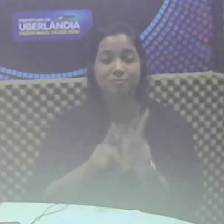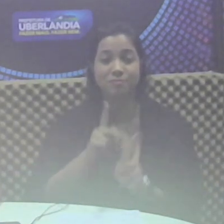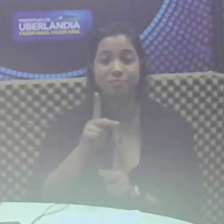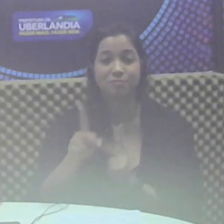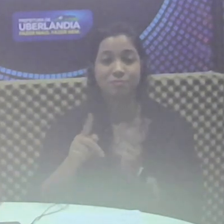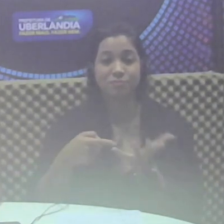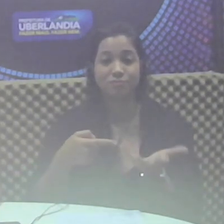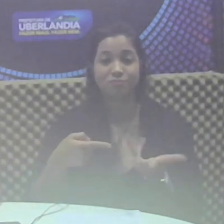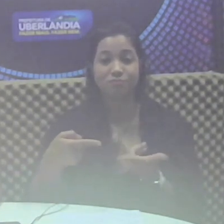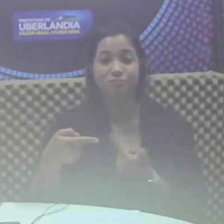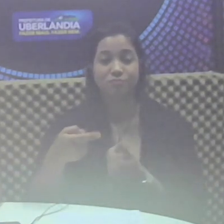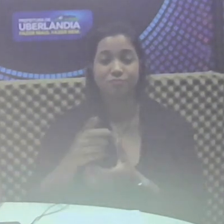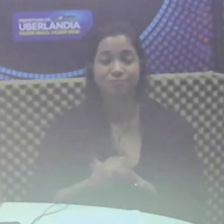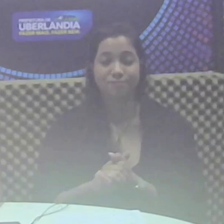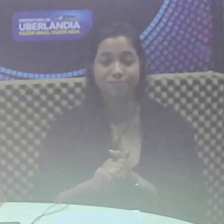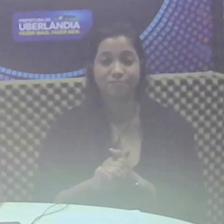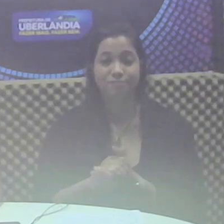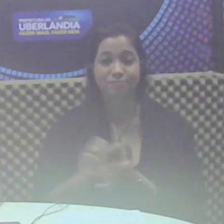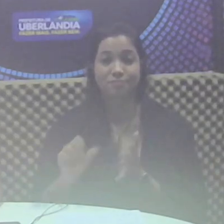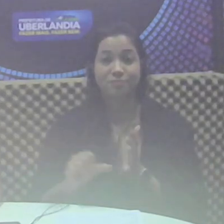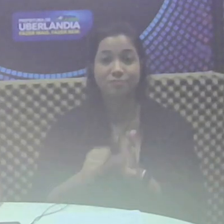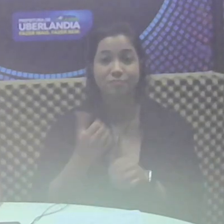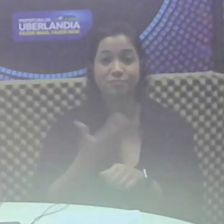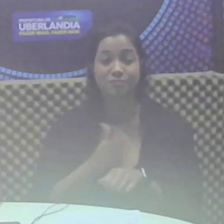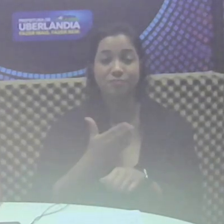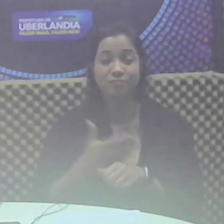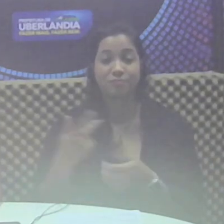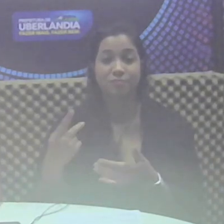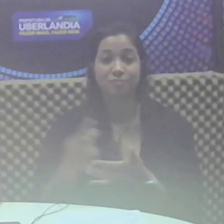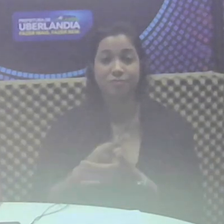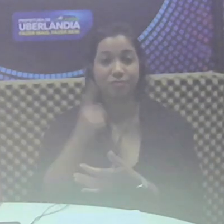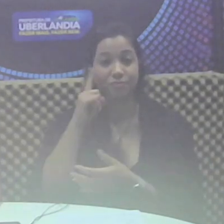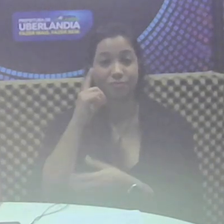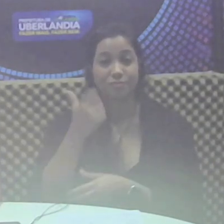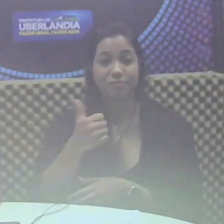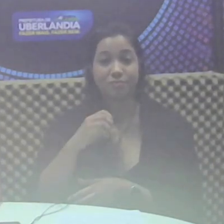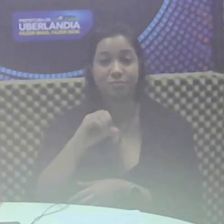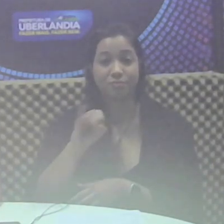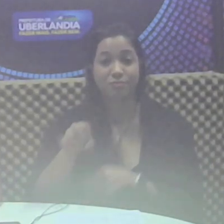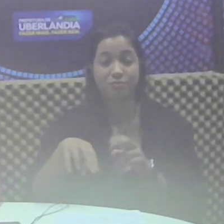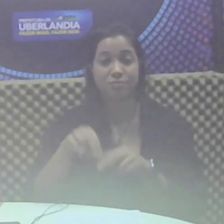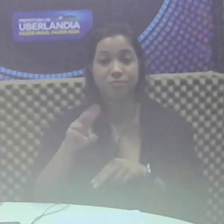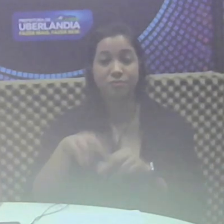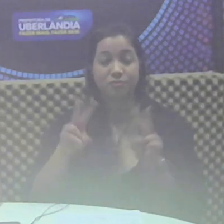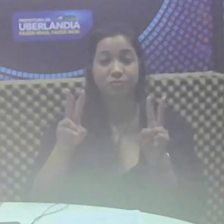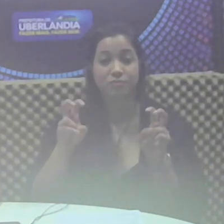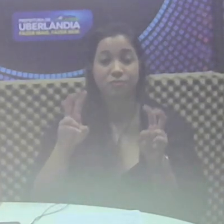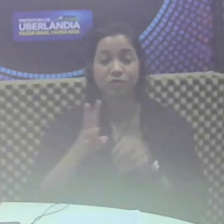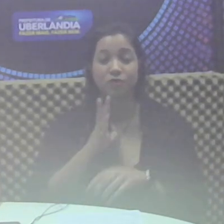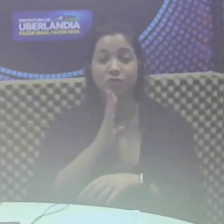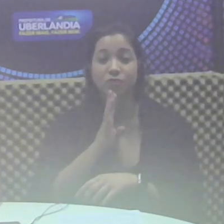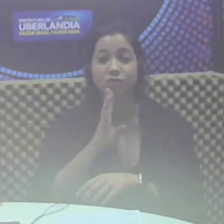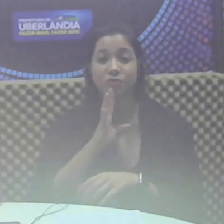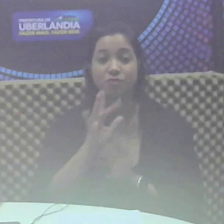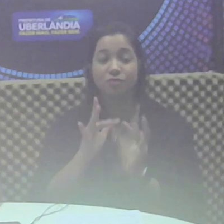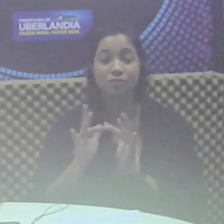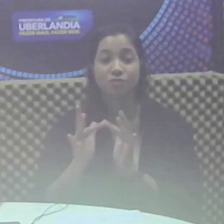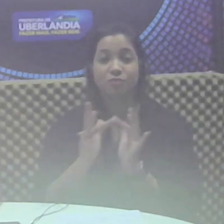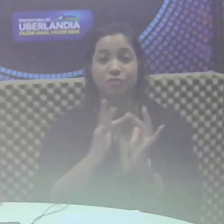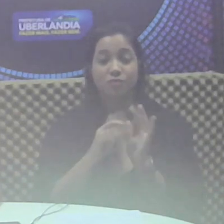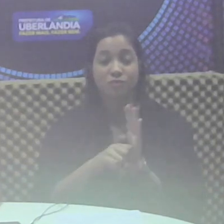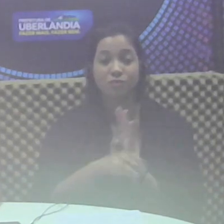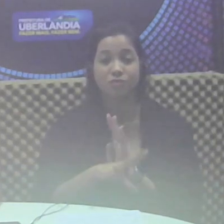entre outros. O primeiro treinamento será realizado no dia 19 de junho com o tema Conhecendo a Rede,